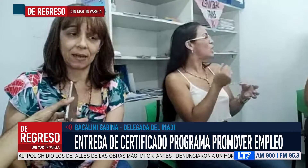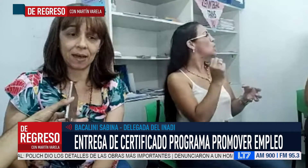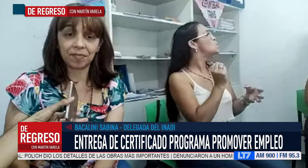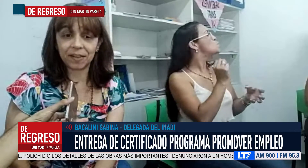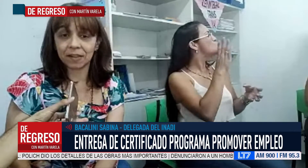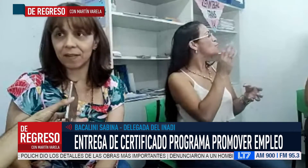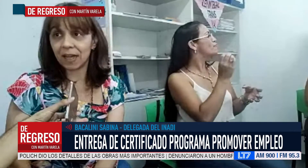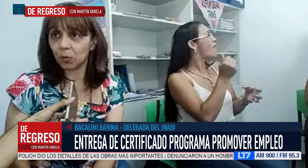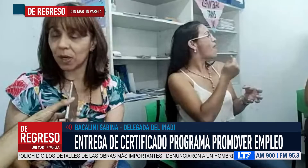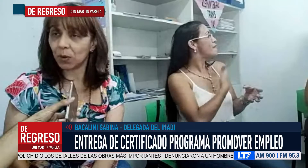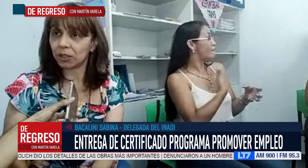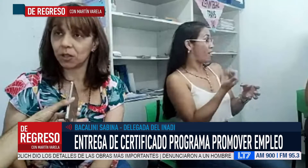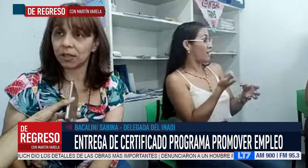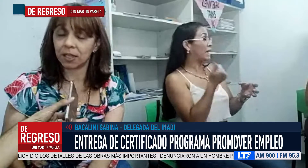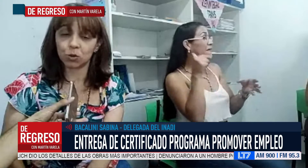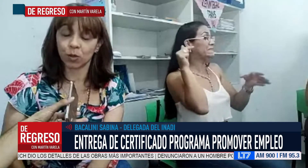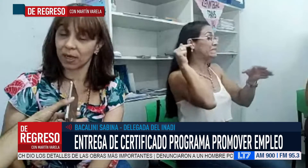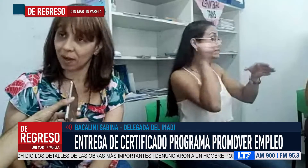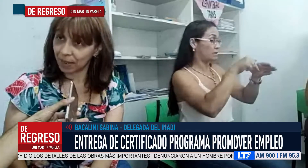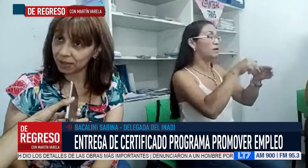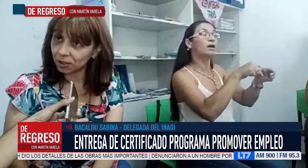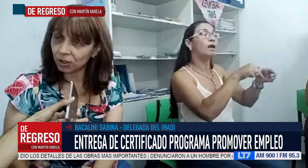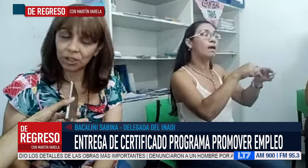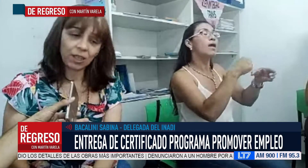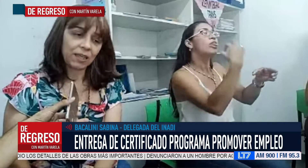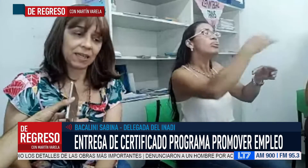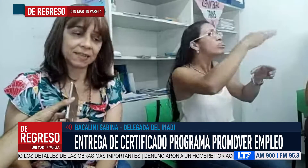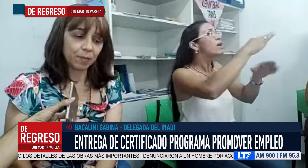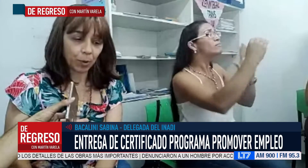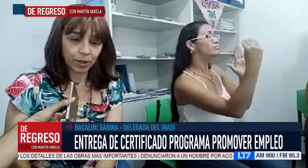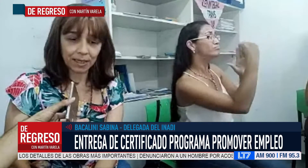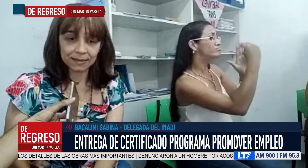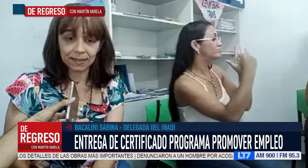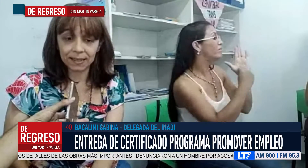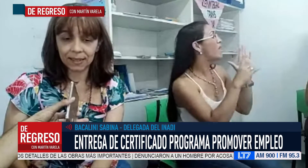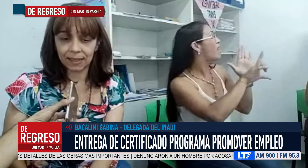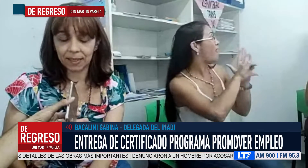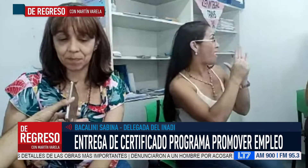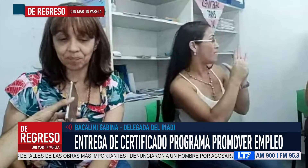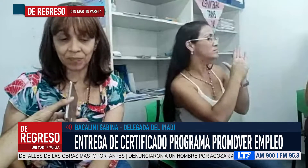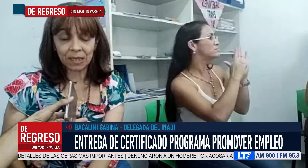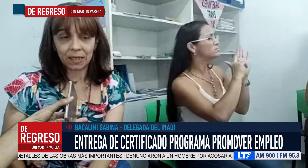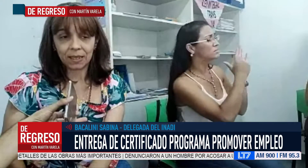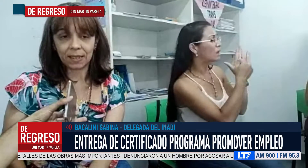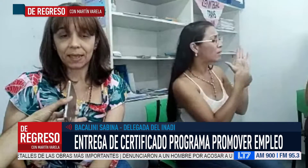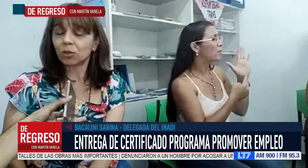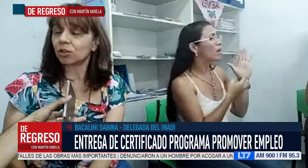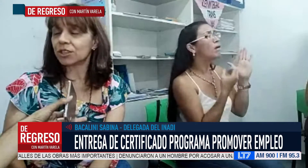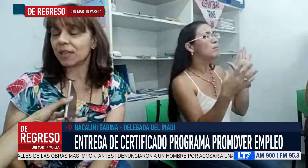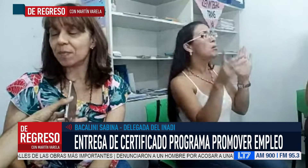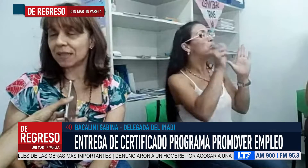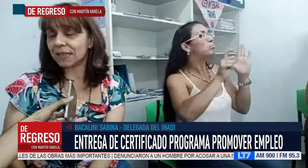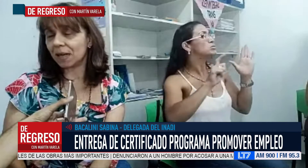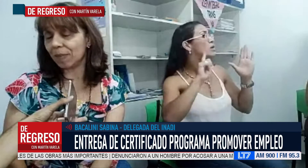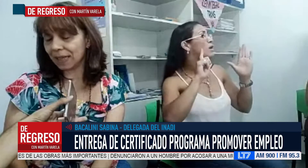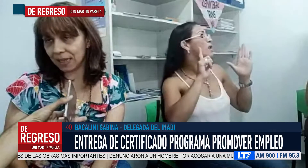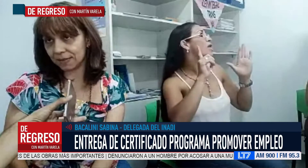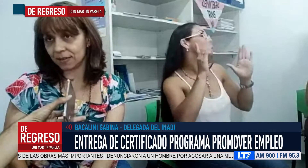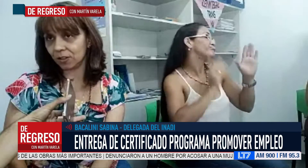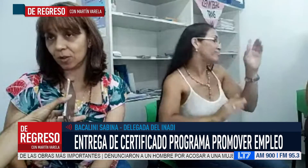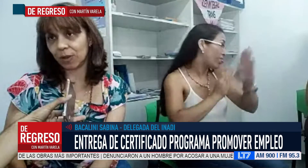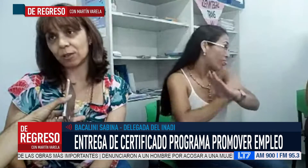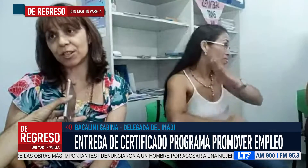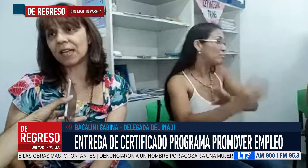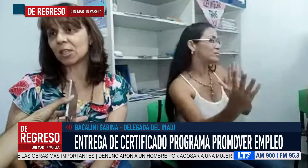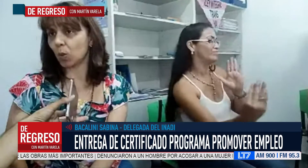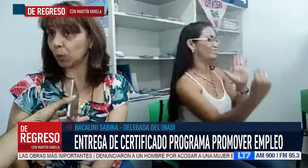la AFA revea algunas cuestiones de su reglamento y así poder hacer que esto no se dé más en el país, ¿no?